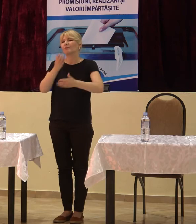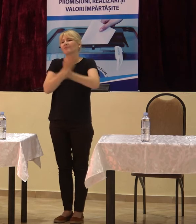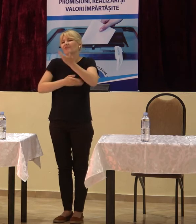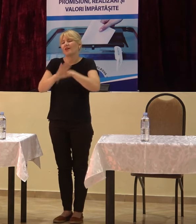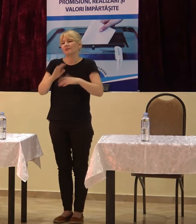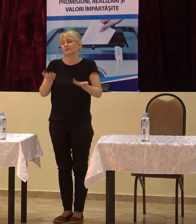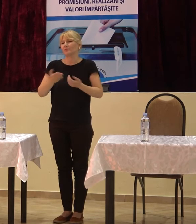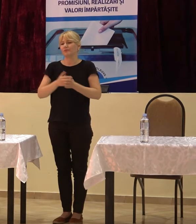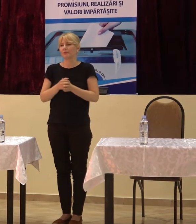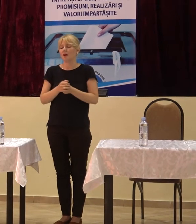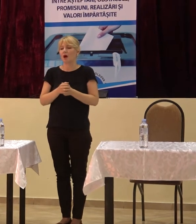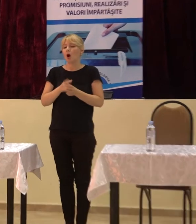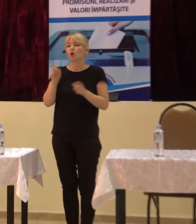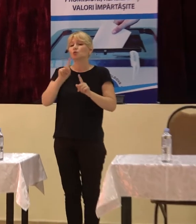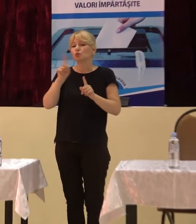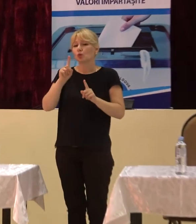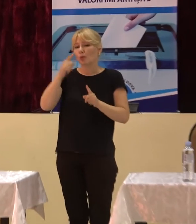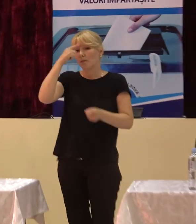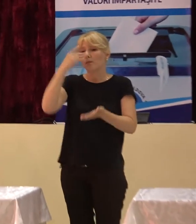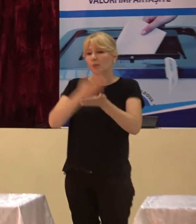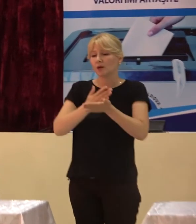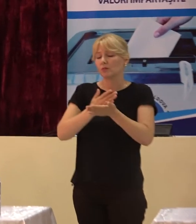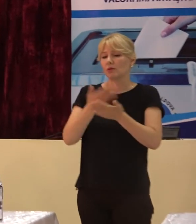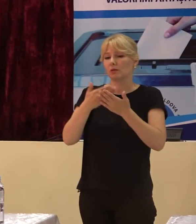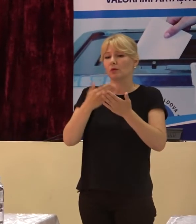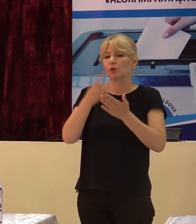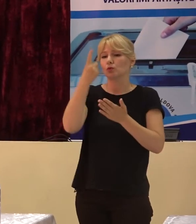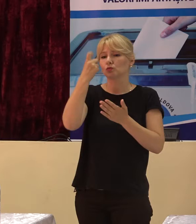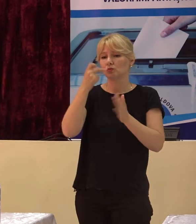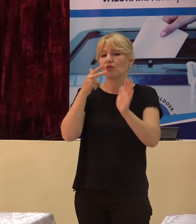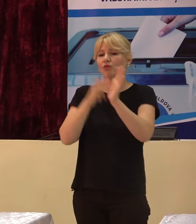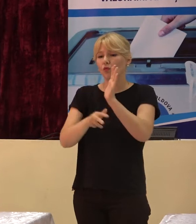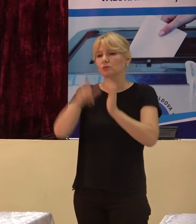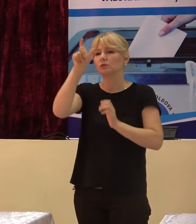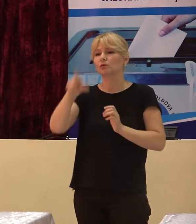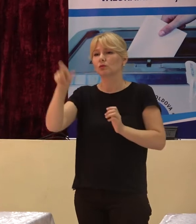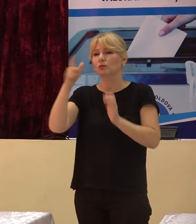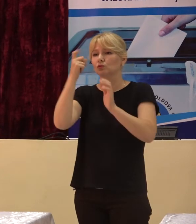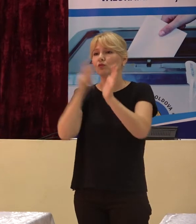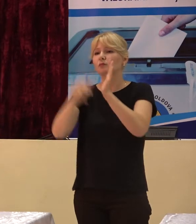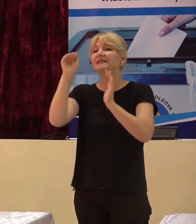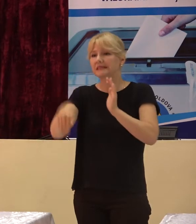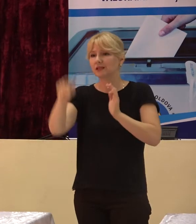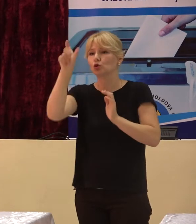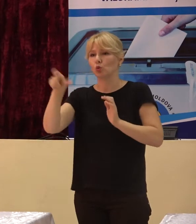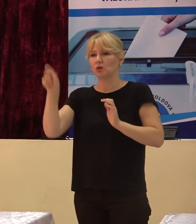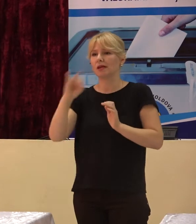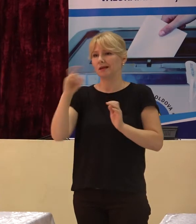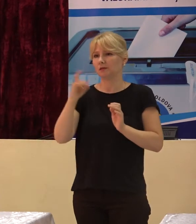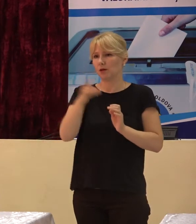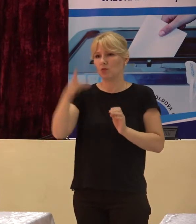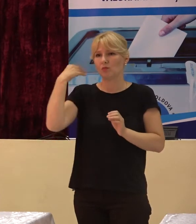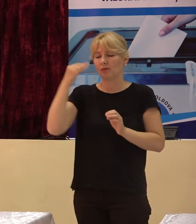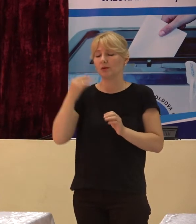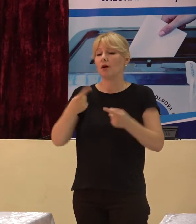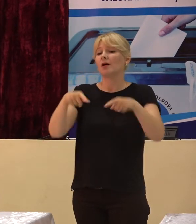dizabilitate, ceea ce constituie în jur de 180.000 de cetățeni în Republica Moldova. Desigur că